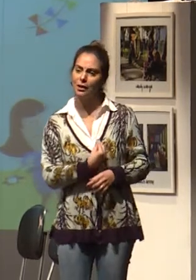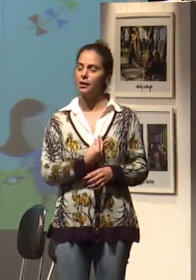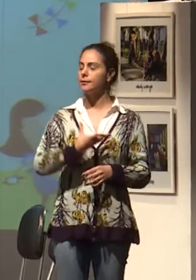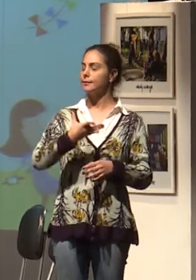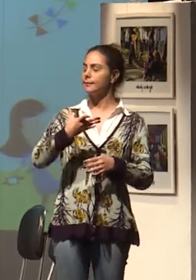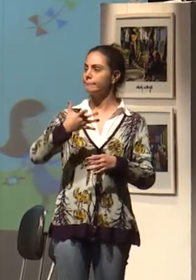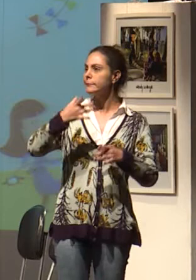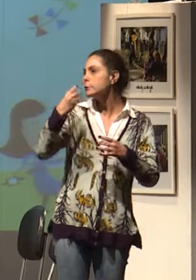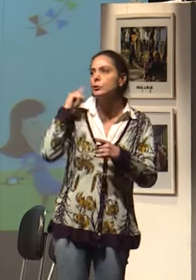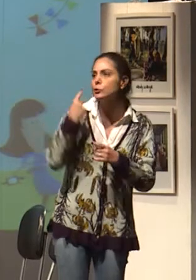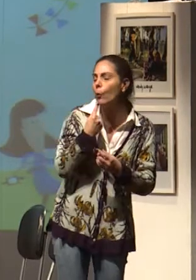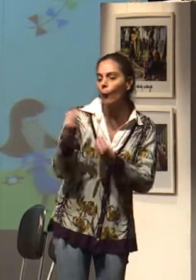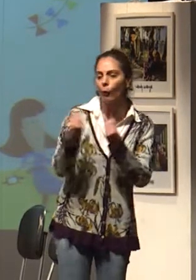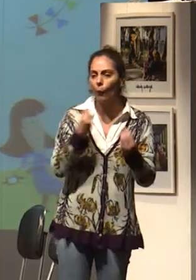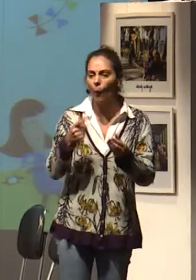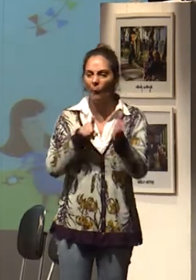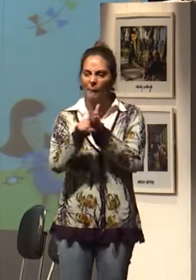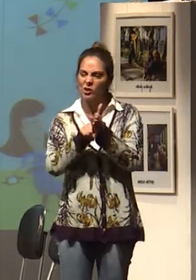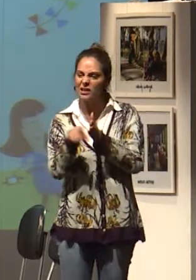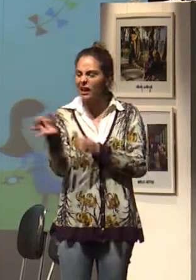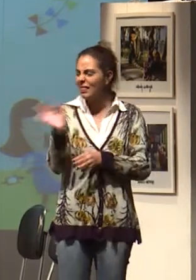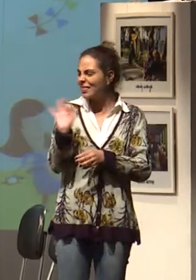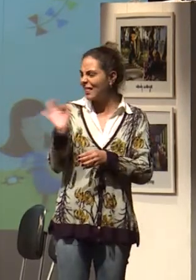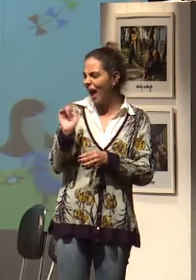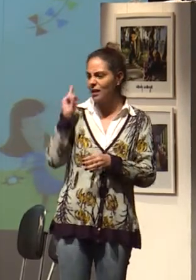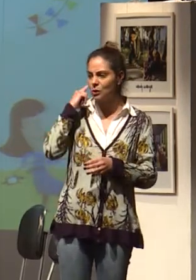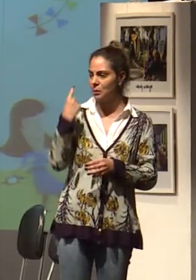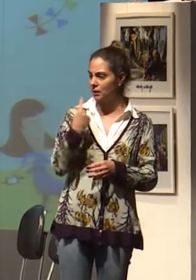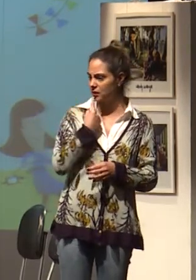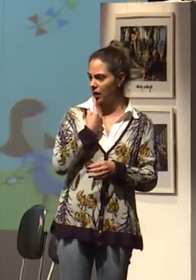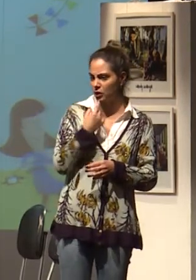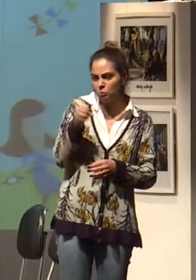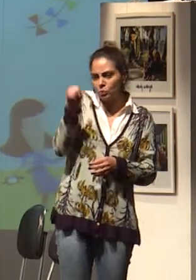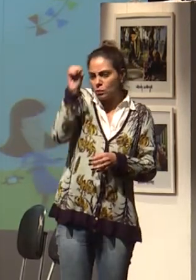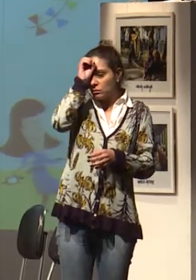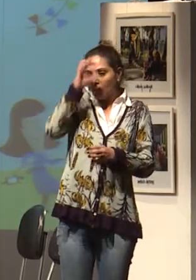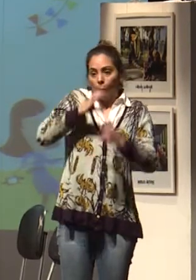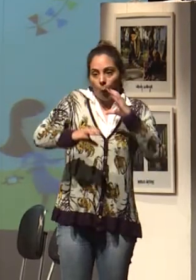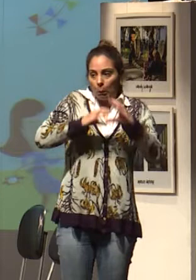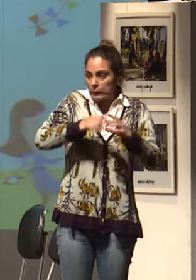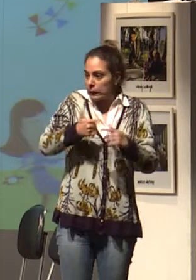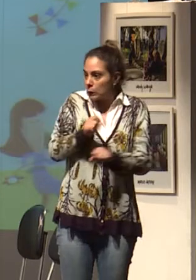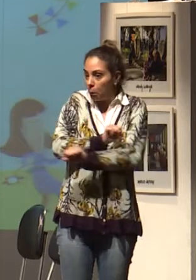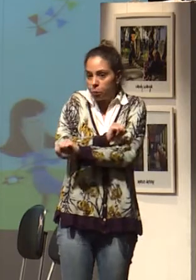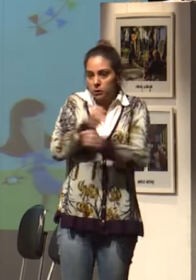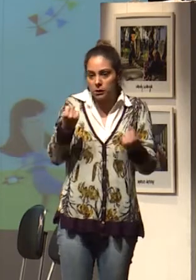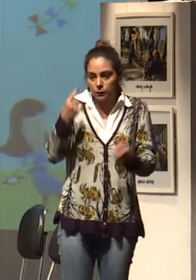Libras, porque eu não sabia como comunicar com surdo, nunca tinha pesquisado nada relacionado ao surdo, não sabia me